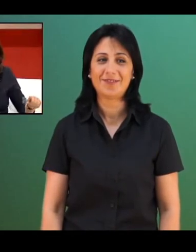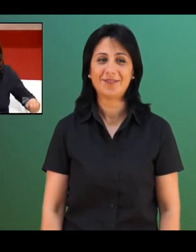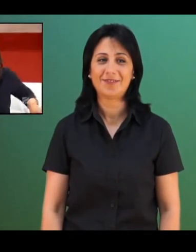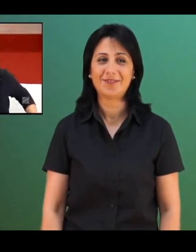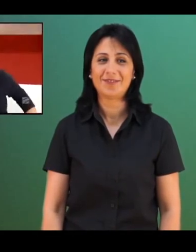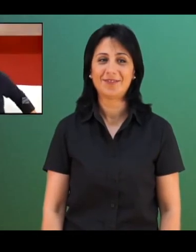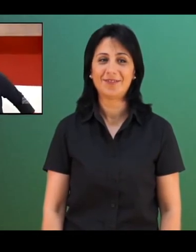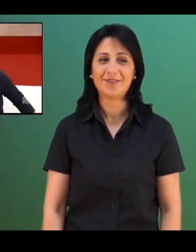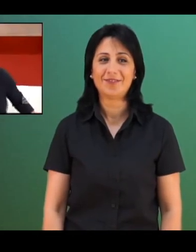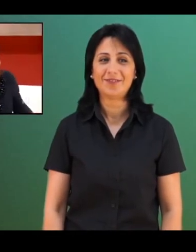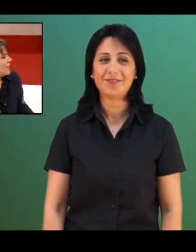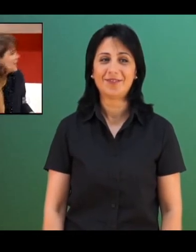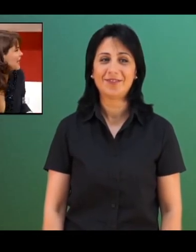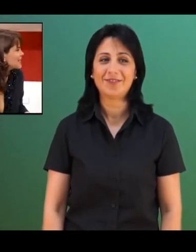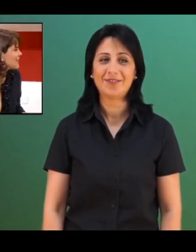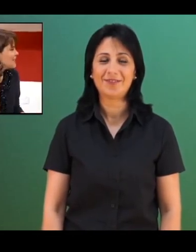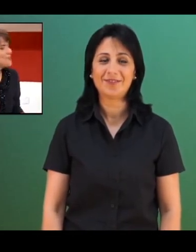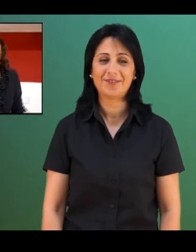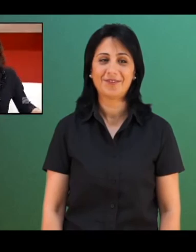აი ცი რა გეტყვი?